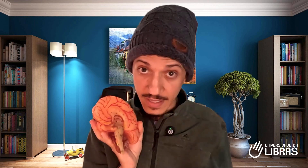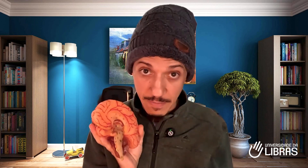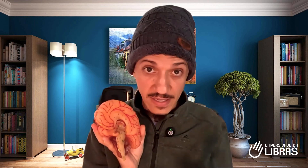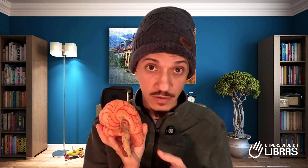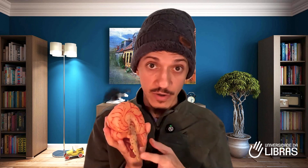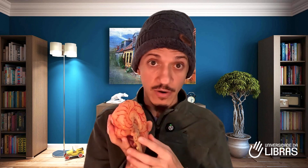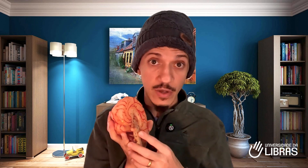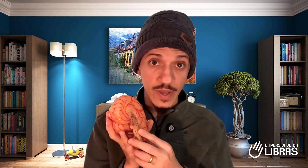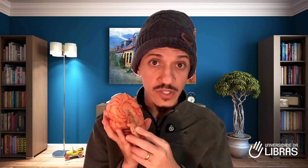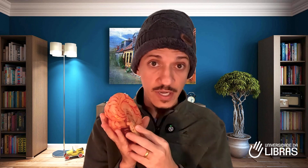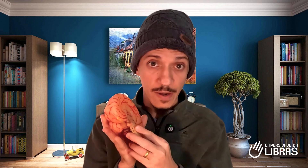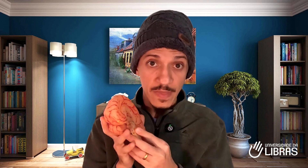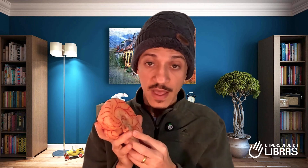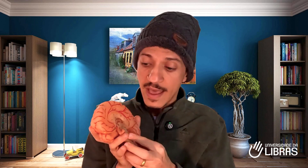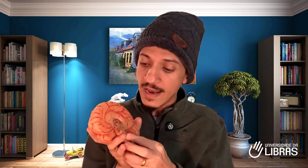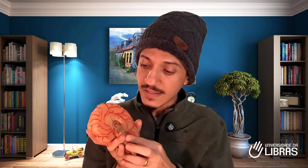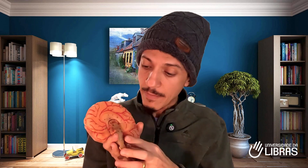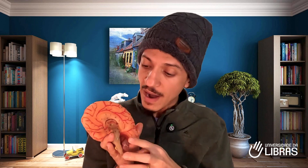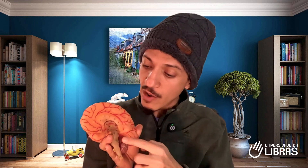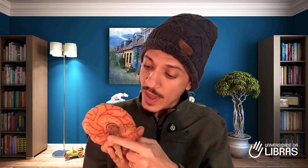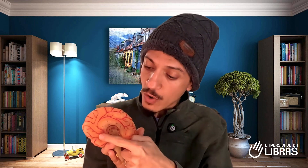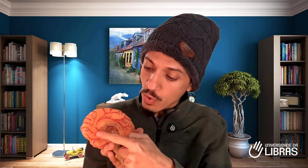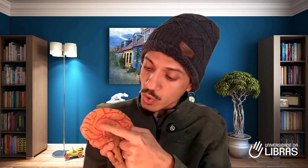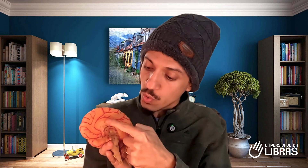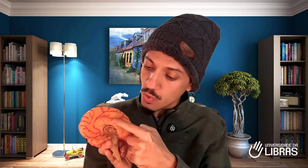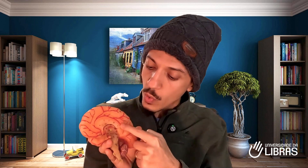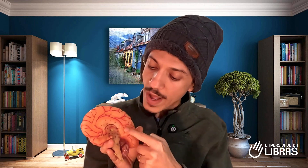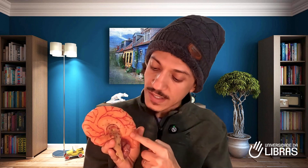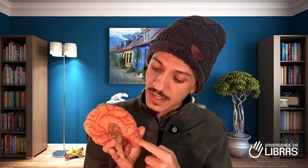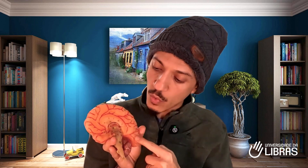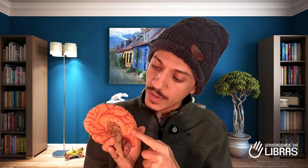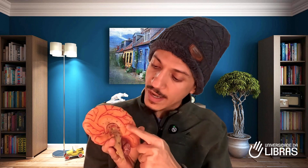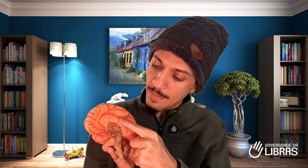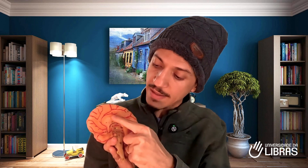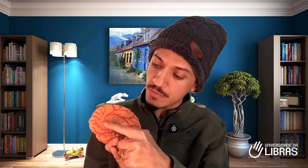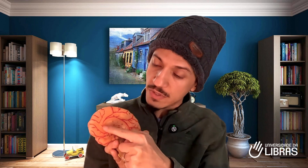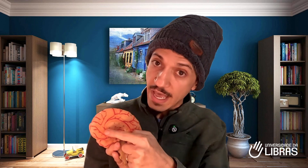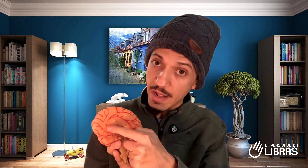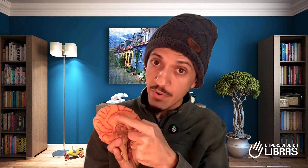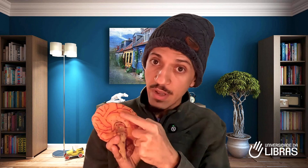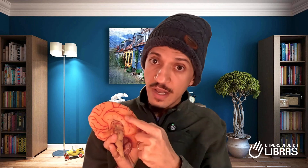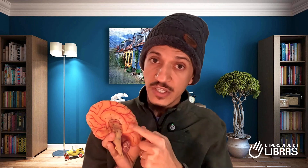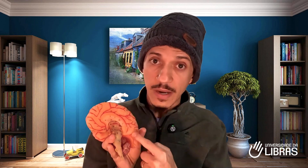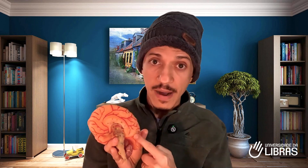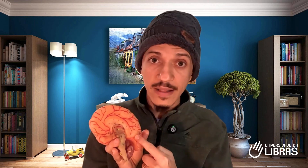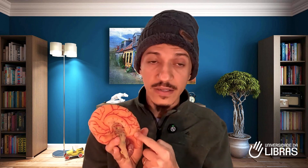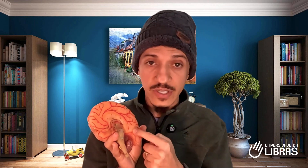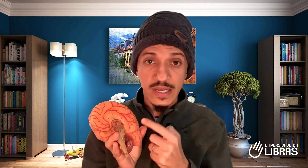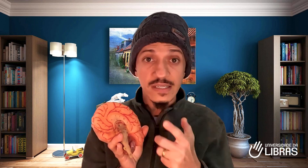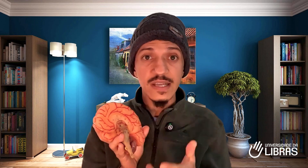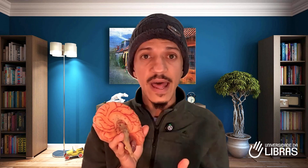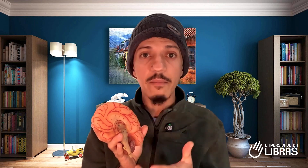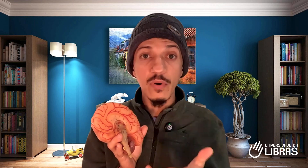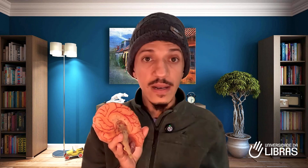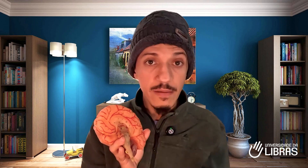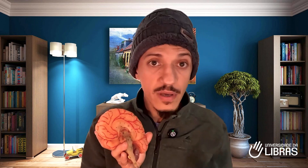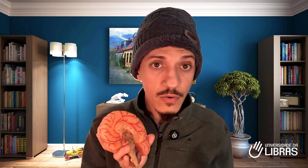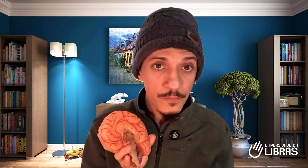imersão neurolinguística, eles trabalham em conjunto com essa segunda camada do cérebro, chamada de cérebro límbico, que